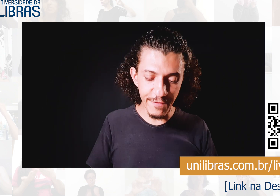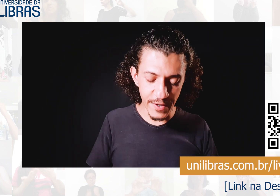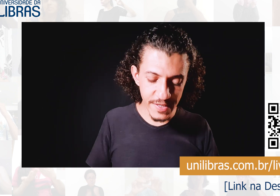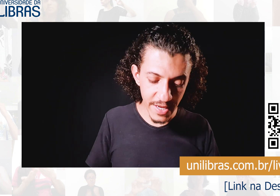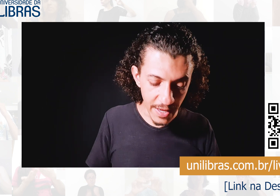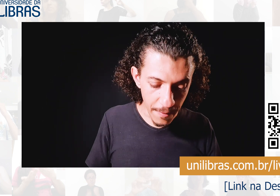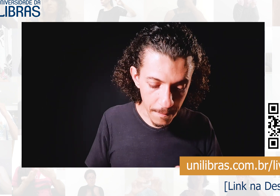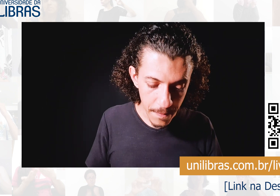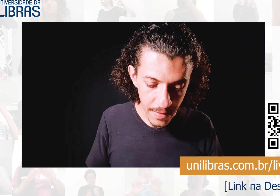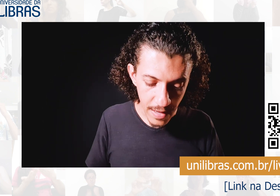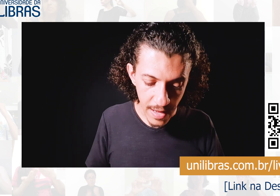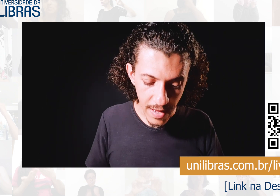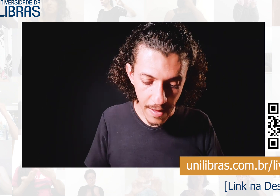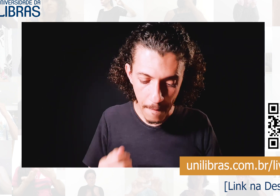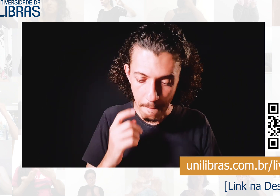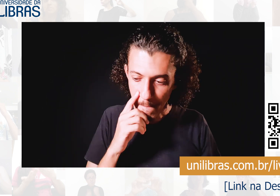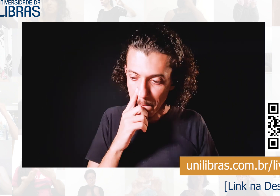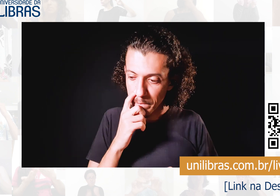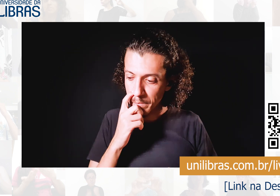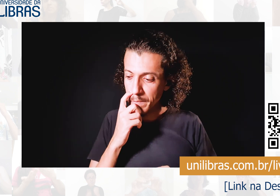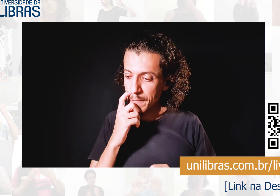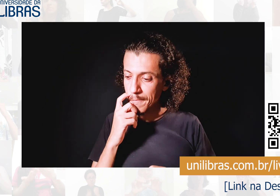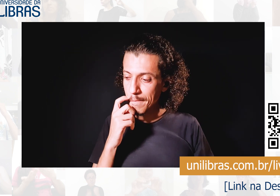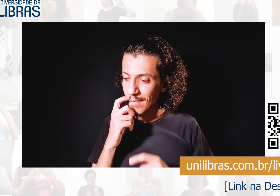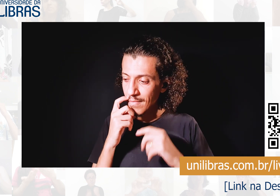Se a gente fosse